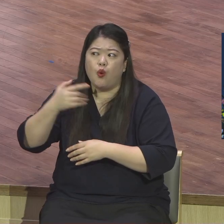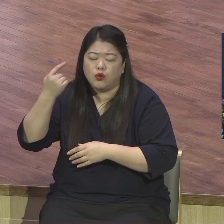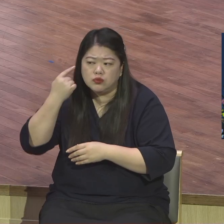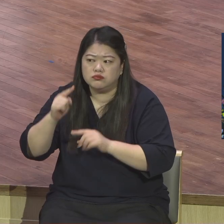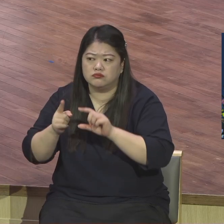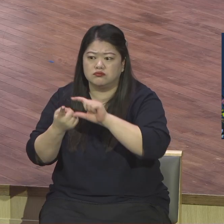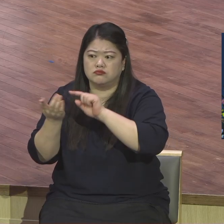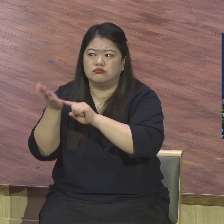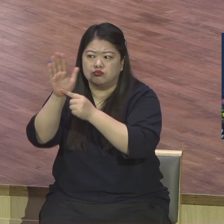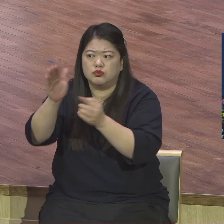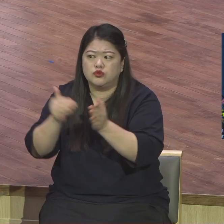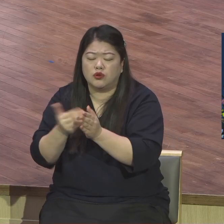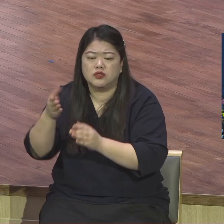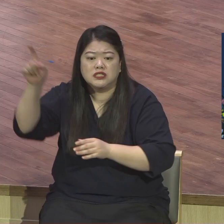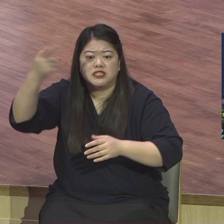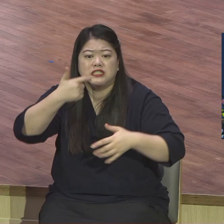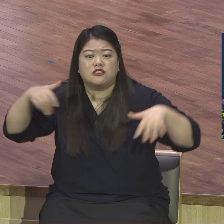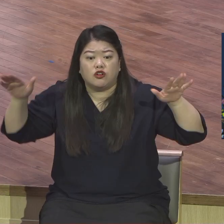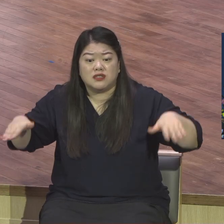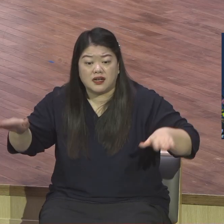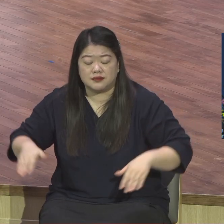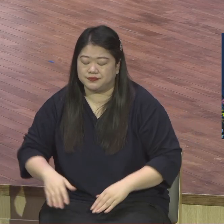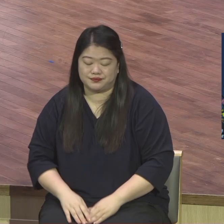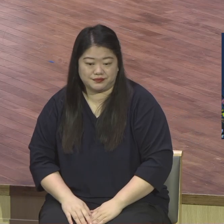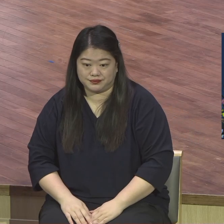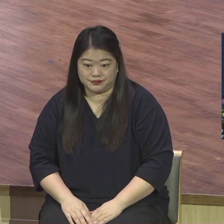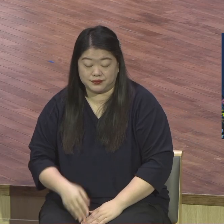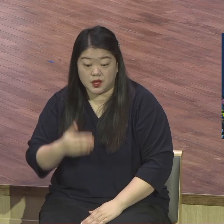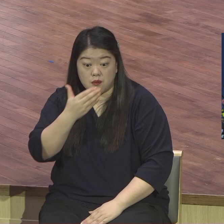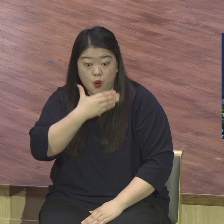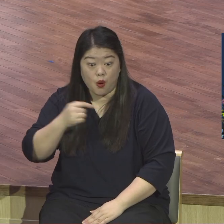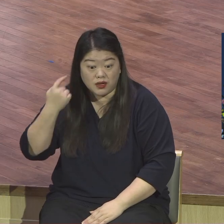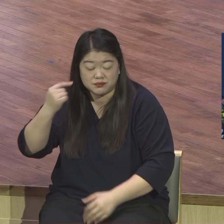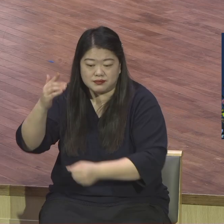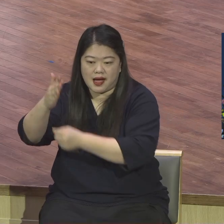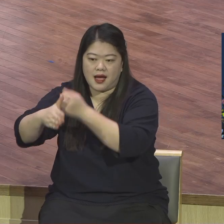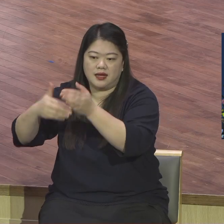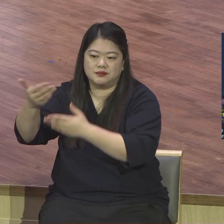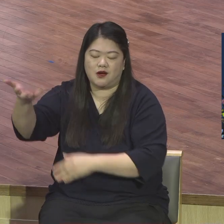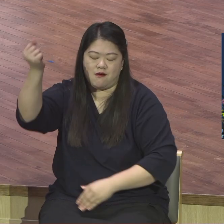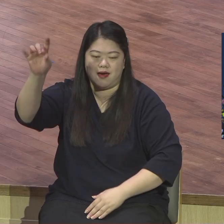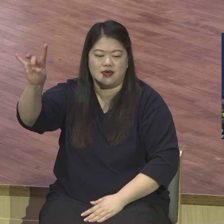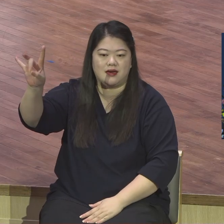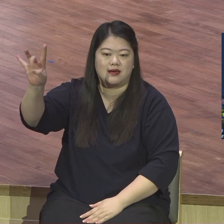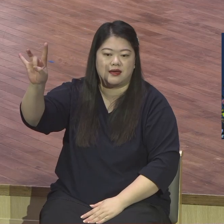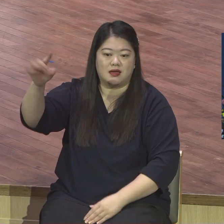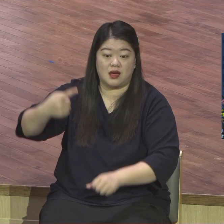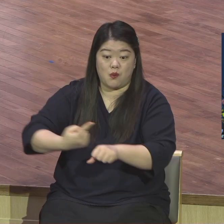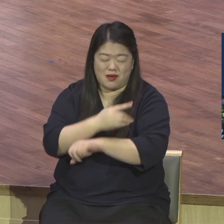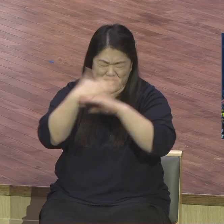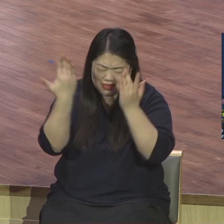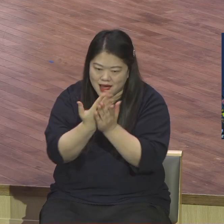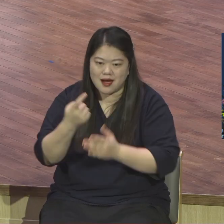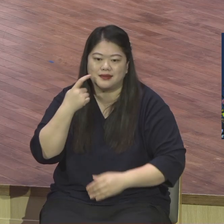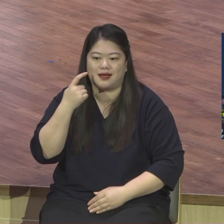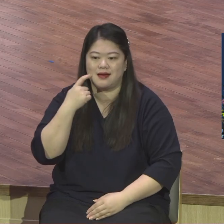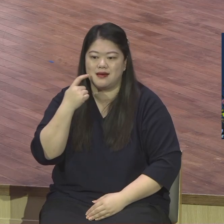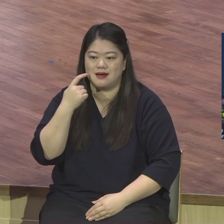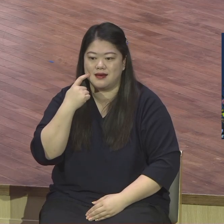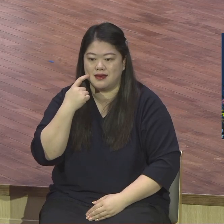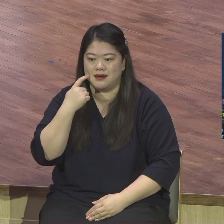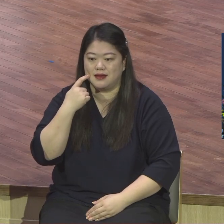단어를 썼습니다. 그만큼 다른 복음이 없다는 것을 강조했습니다. 특별히 또